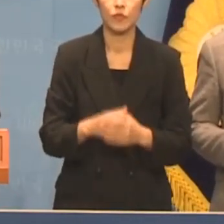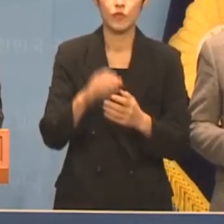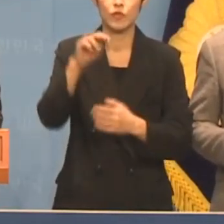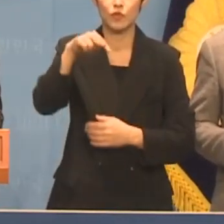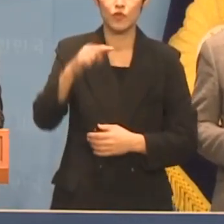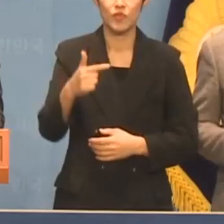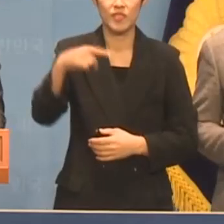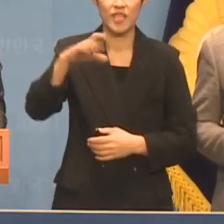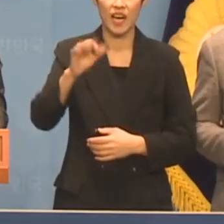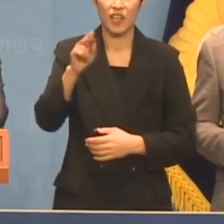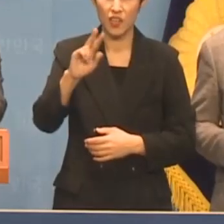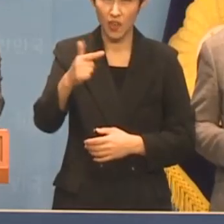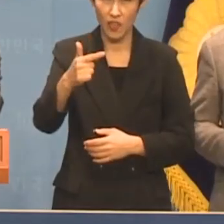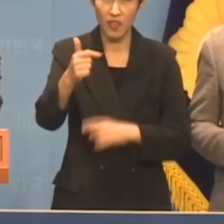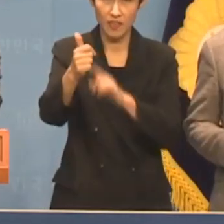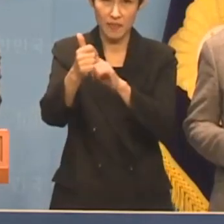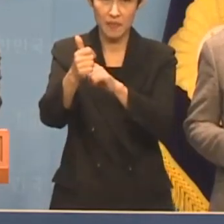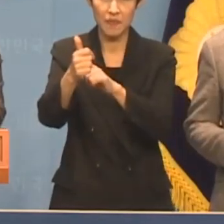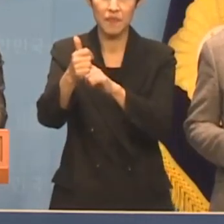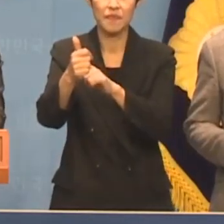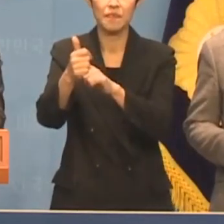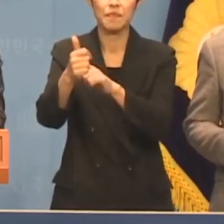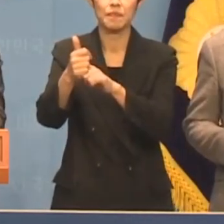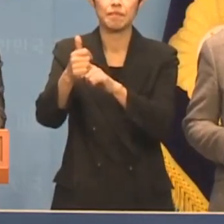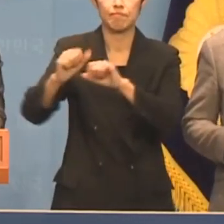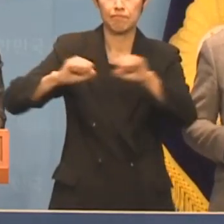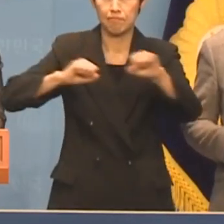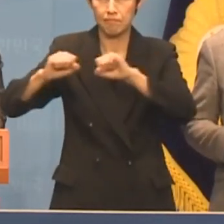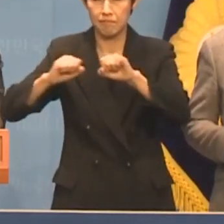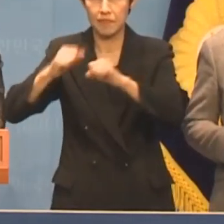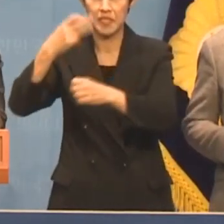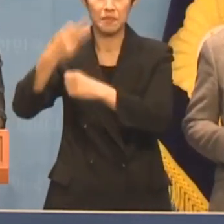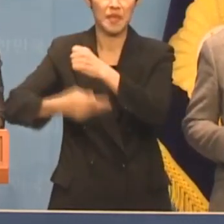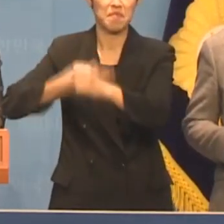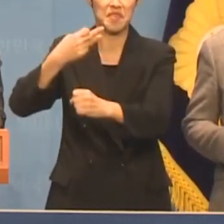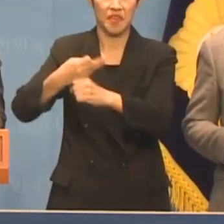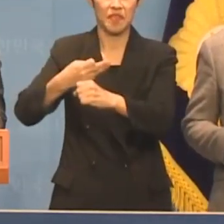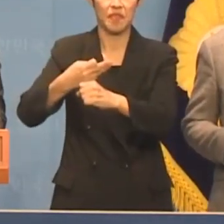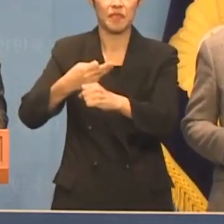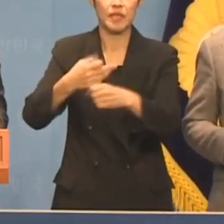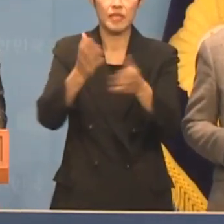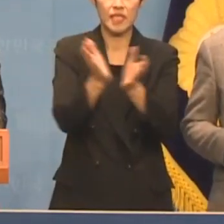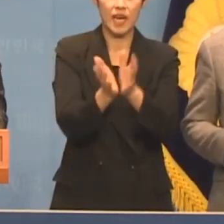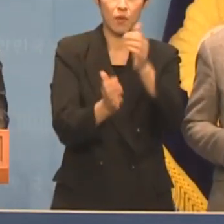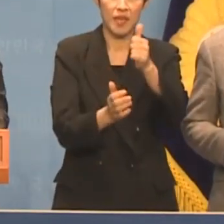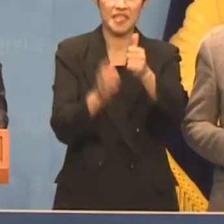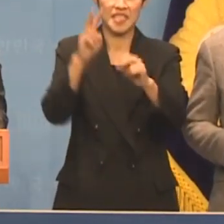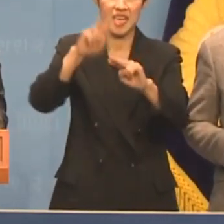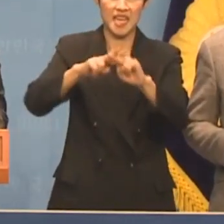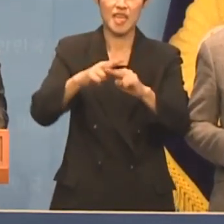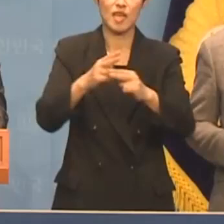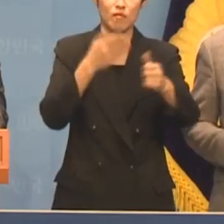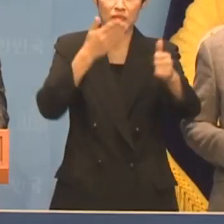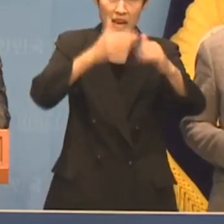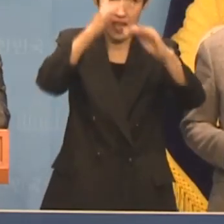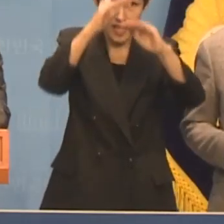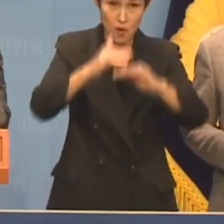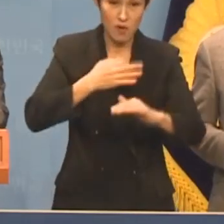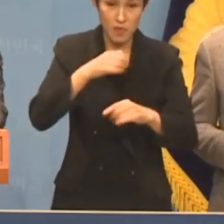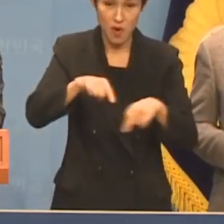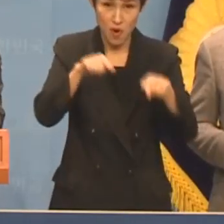윤상현 의원의 외통위 활동 13년이라며 장관 자리 청탁한 정황이 드러난 녹취를